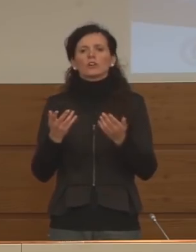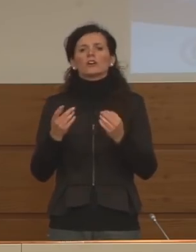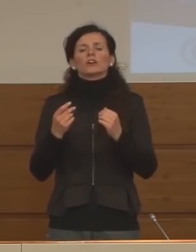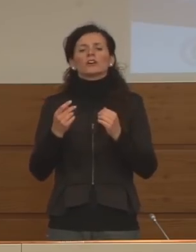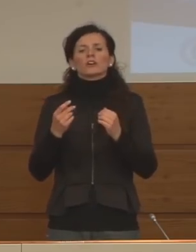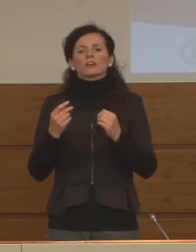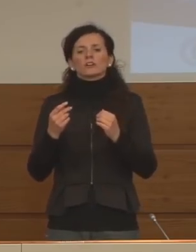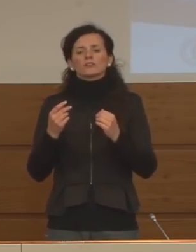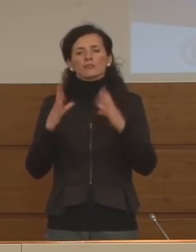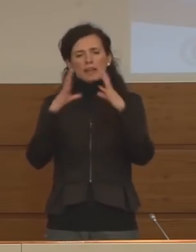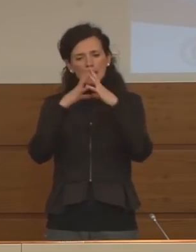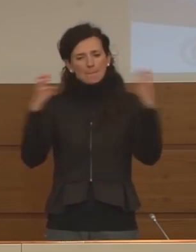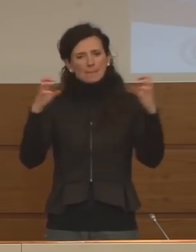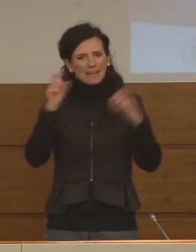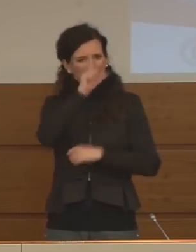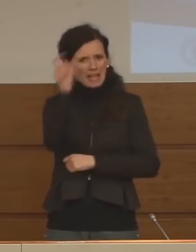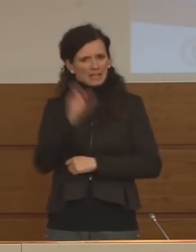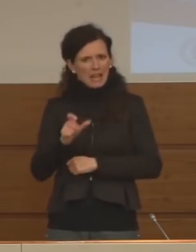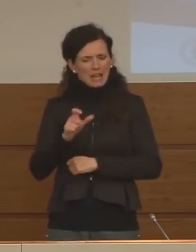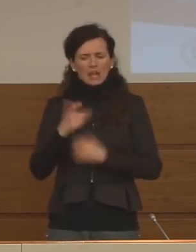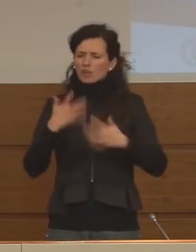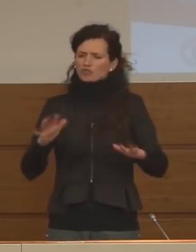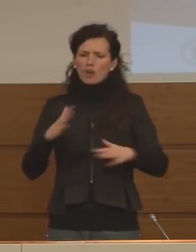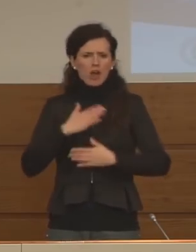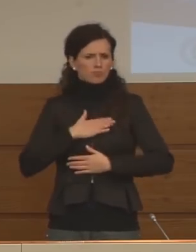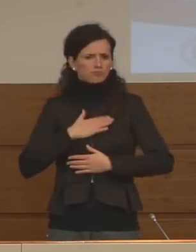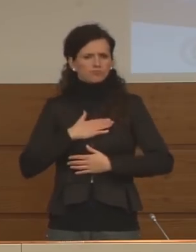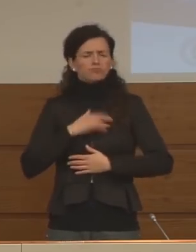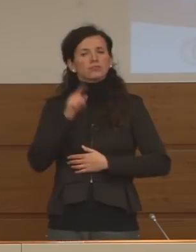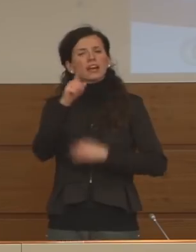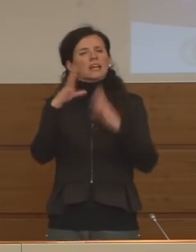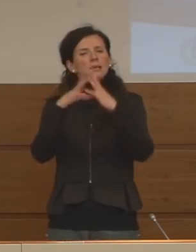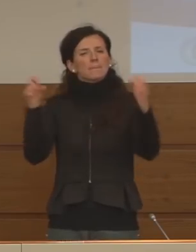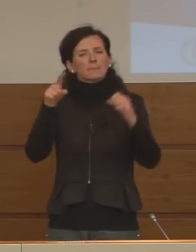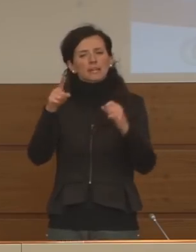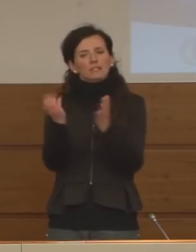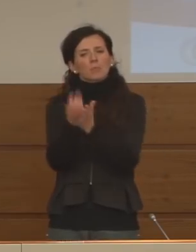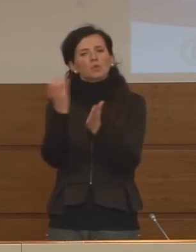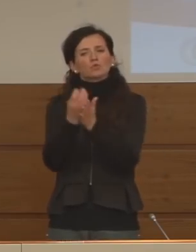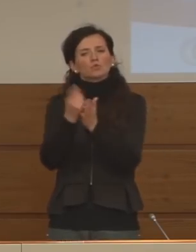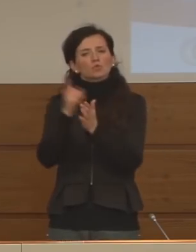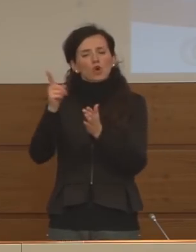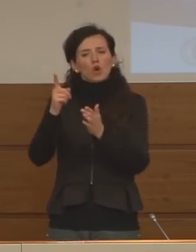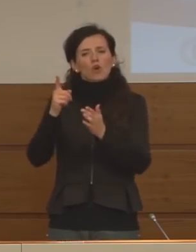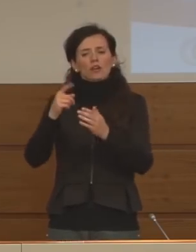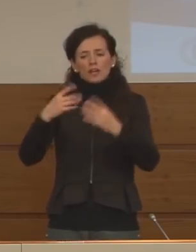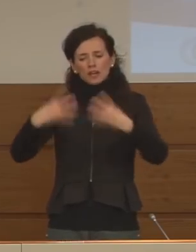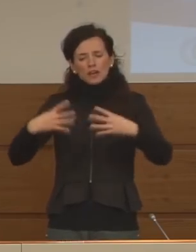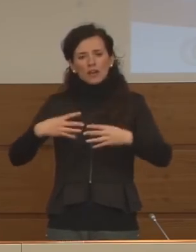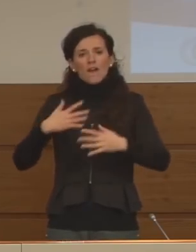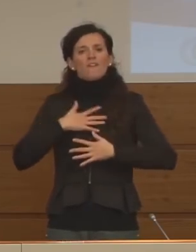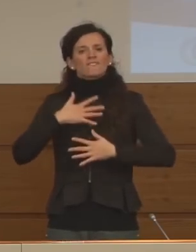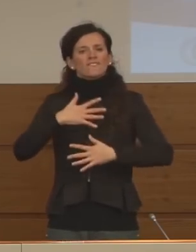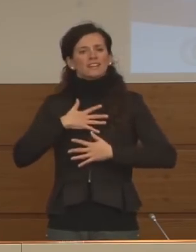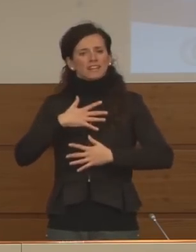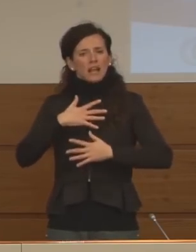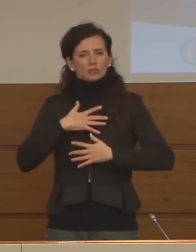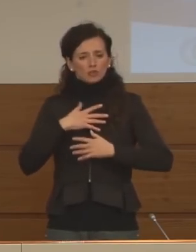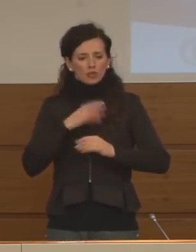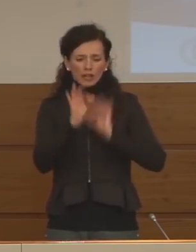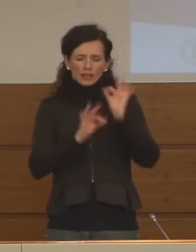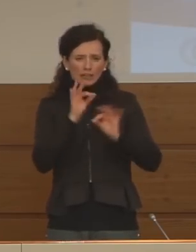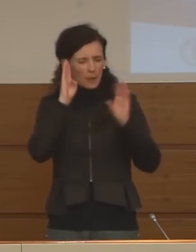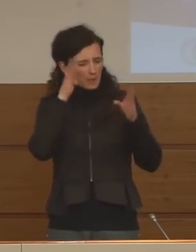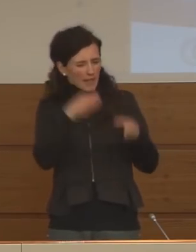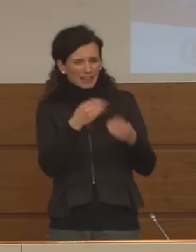che già nostra fornitrice che produce ventilatori per la terapia intensiva e per la terapia